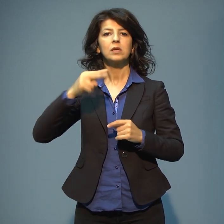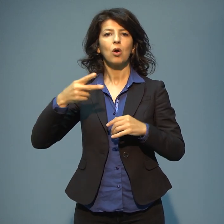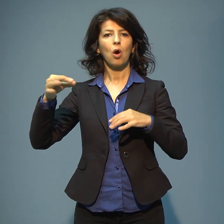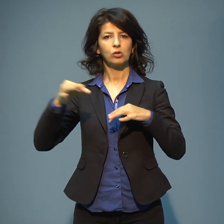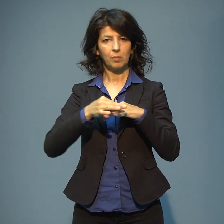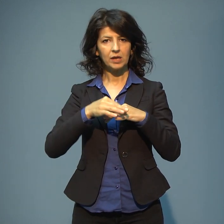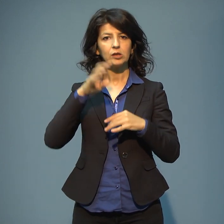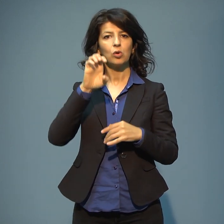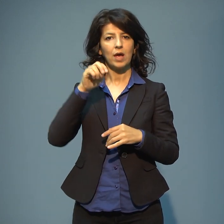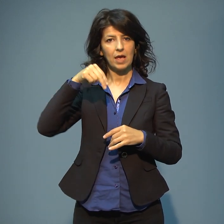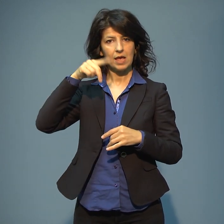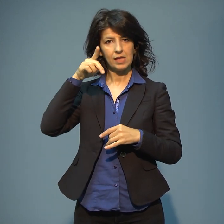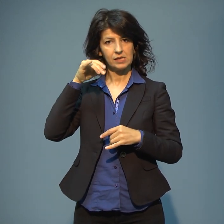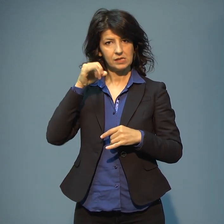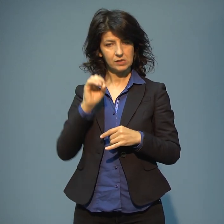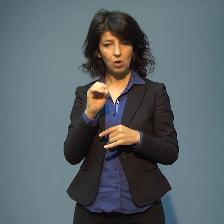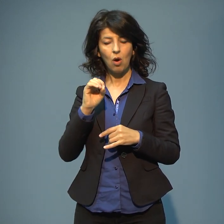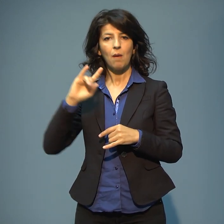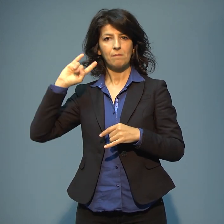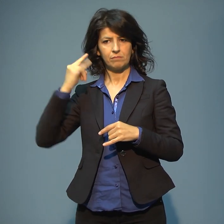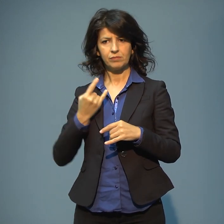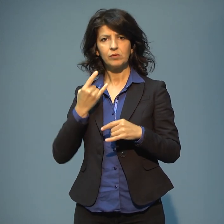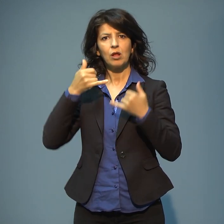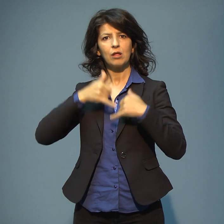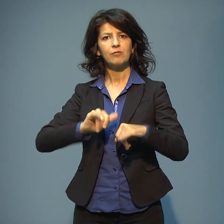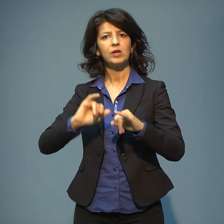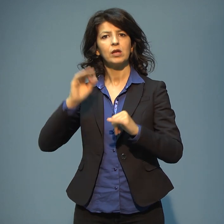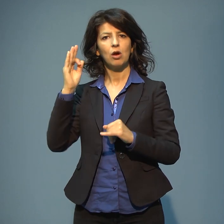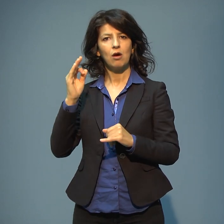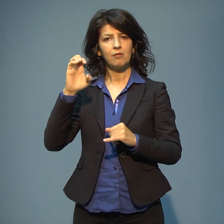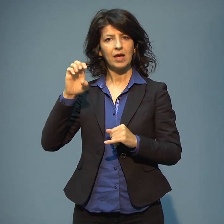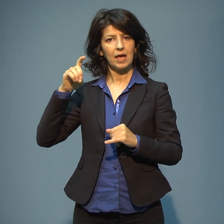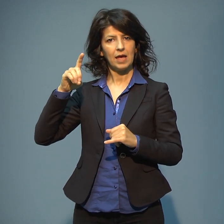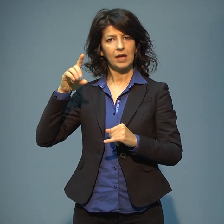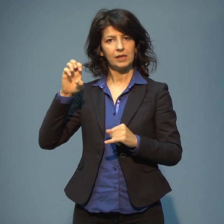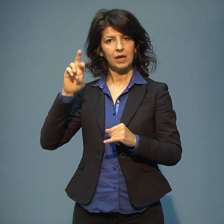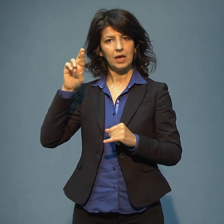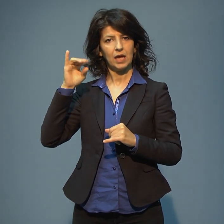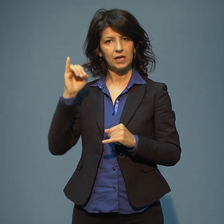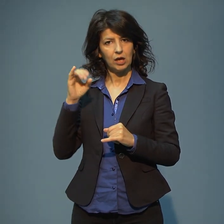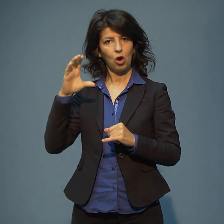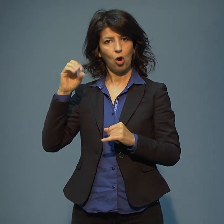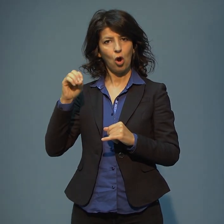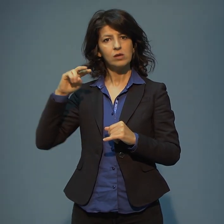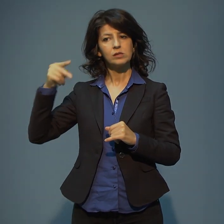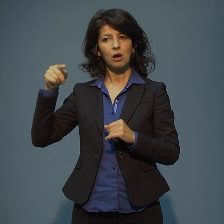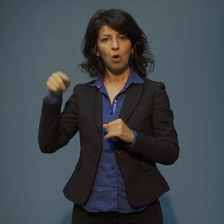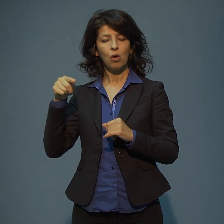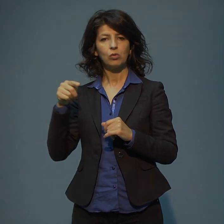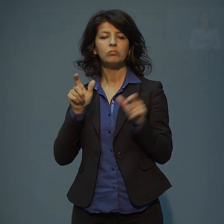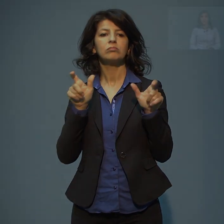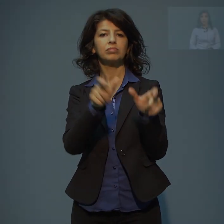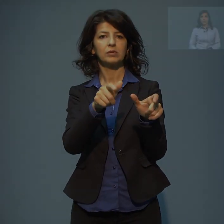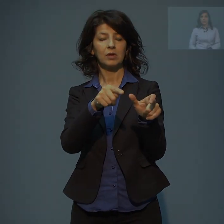Enzio Il biondo chiomato bastardo di Federico II Ma in realtà Ella vi si era